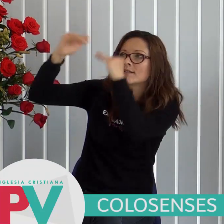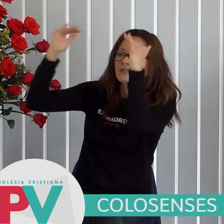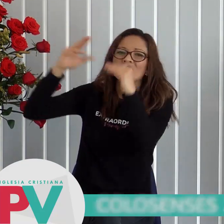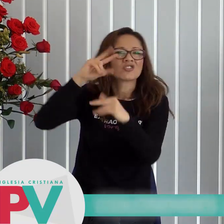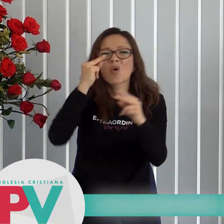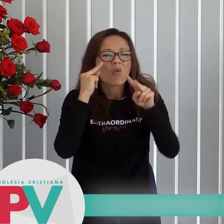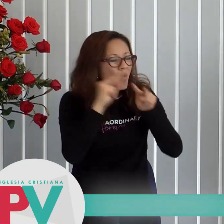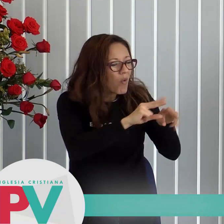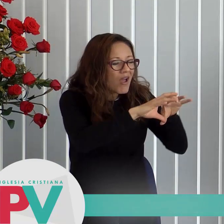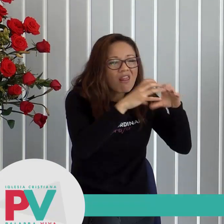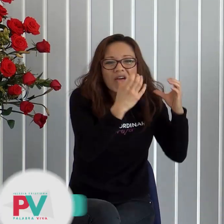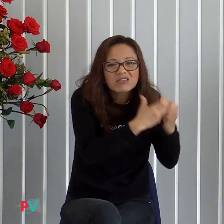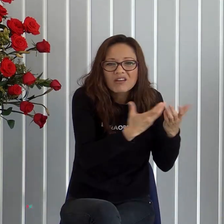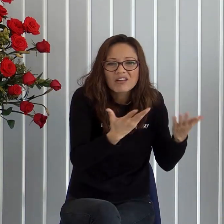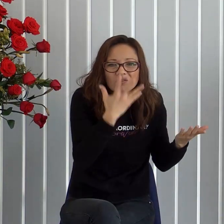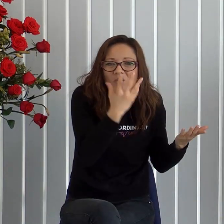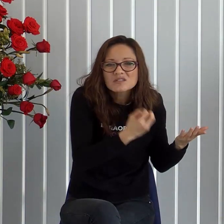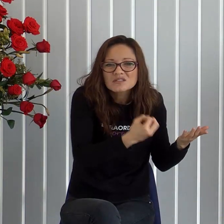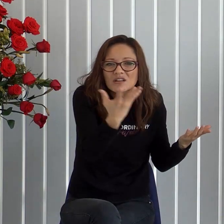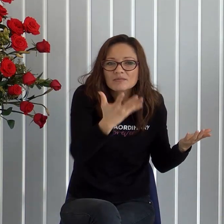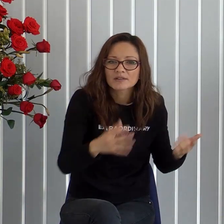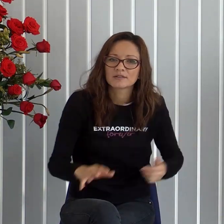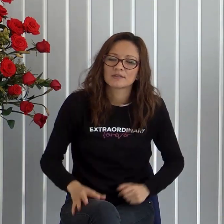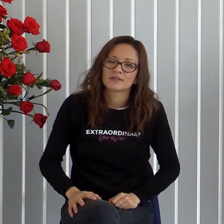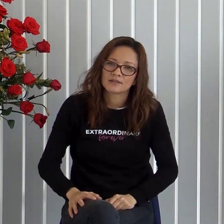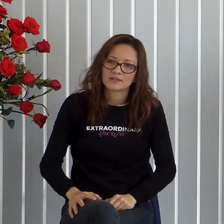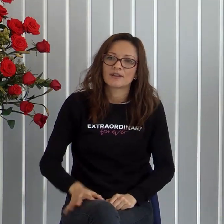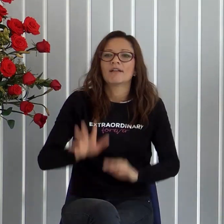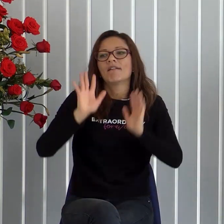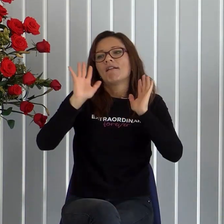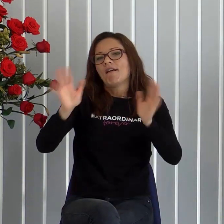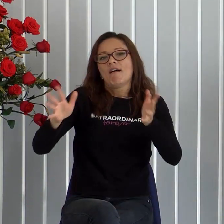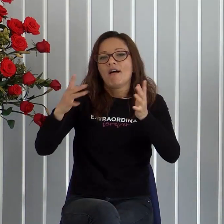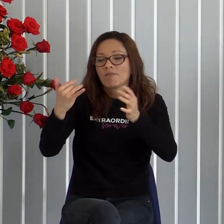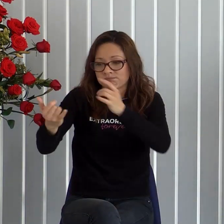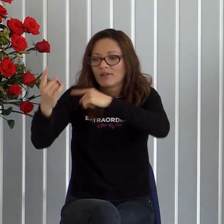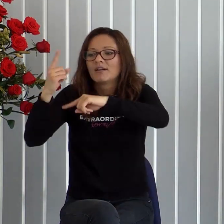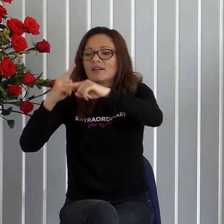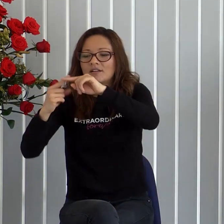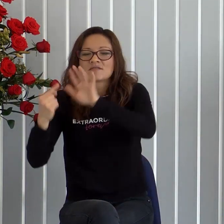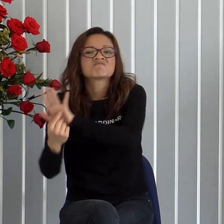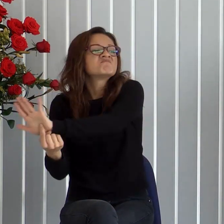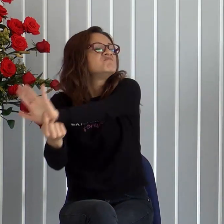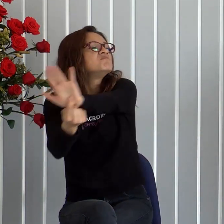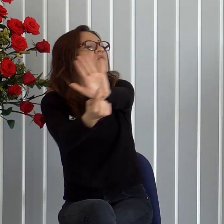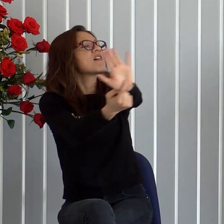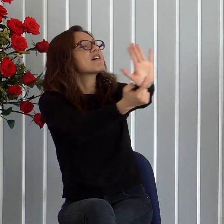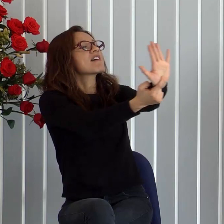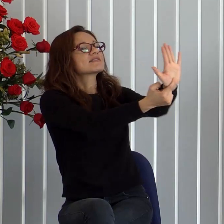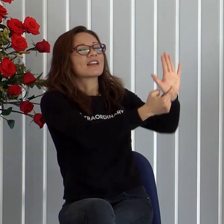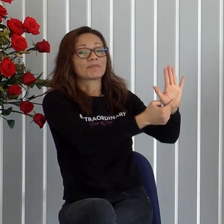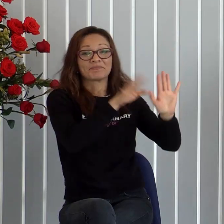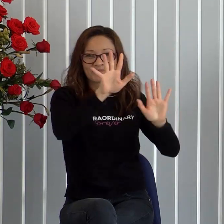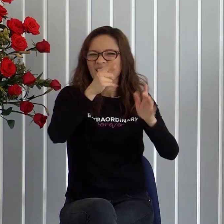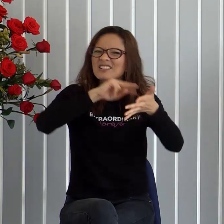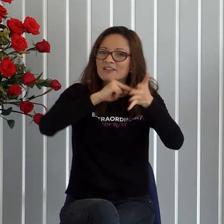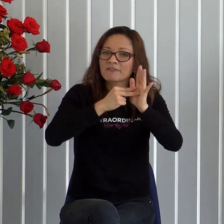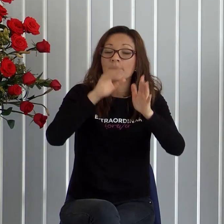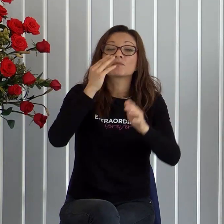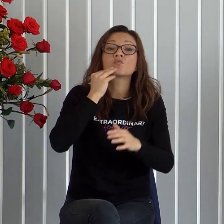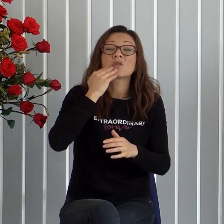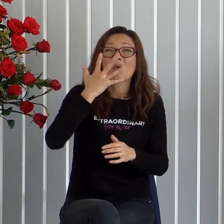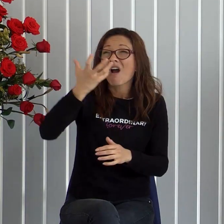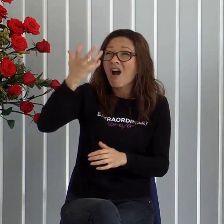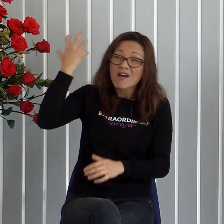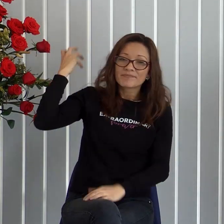no en las de la tierra. Mire, cuando dice aquí que los exhibió públicamente en un desfile, cuando los generales